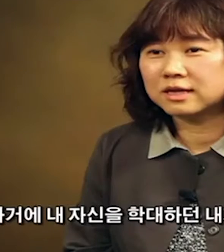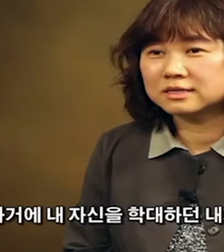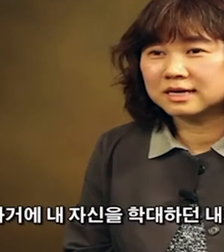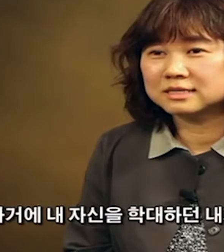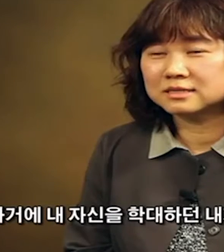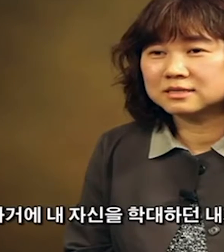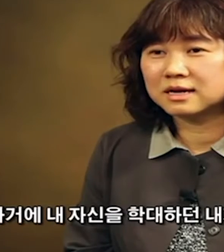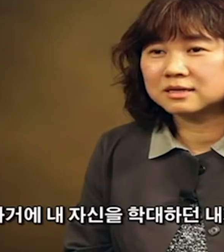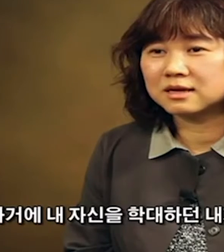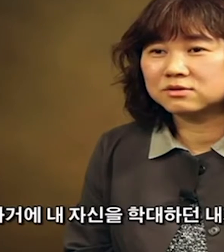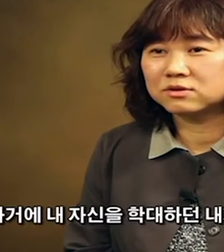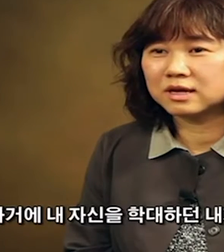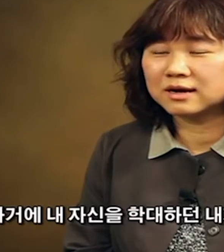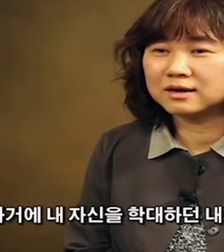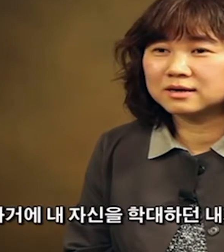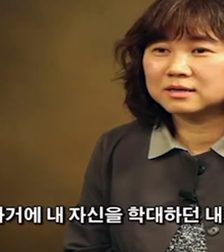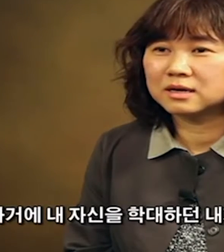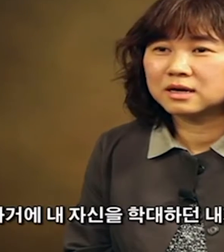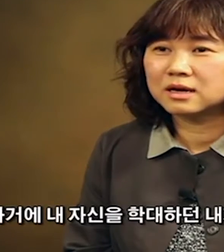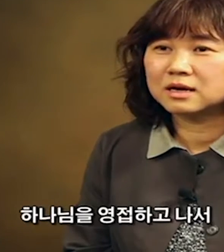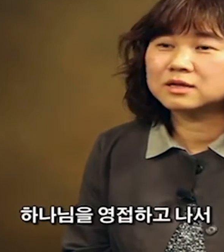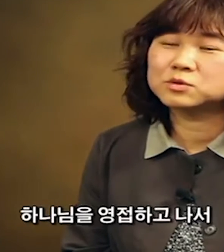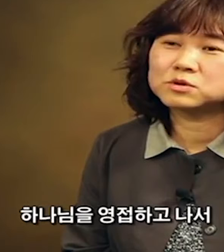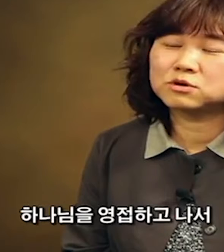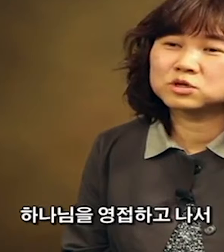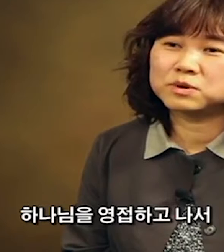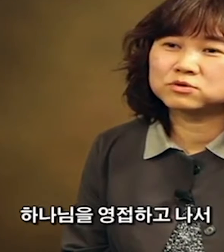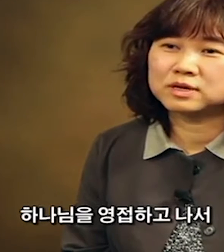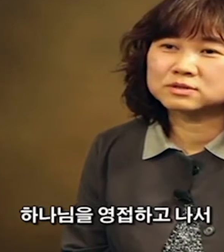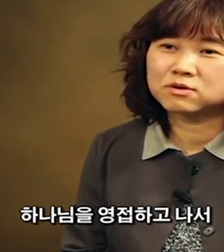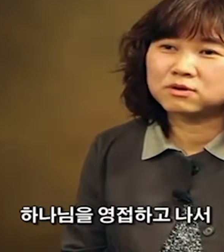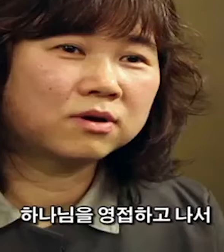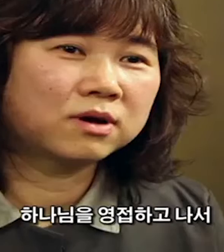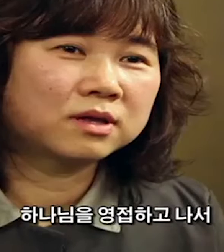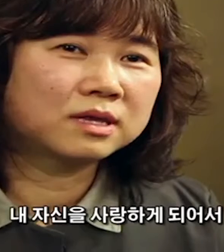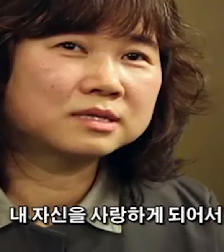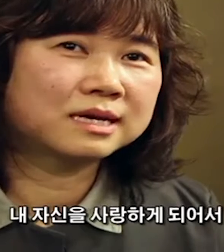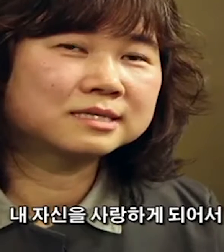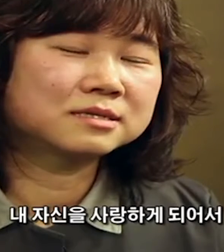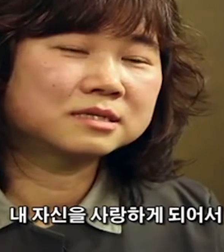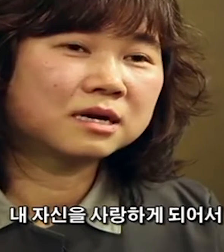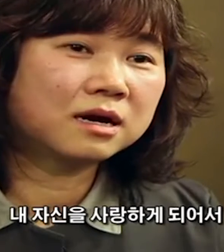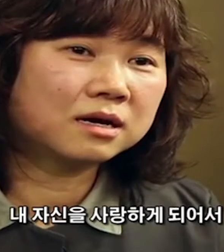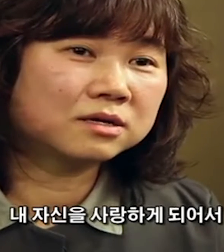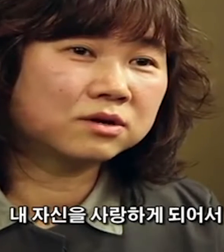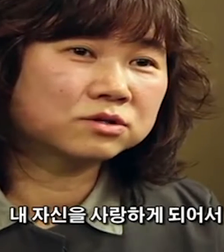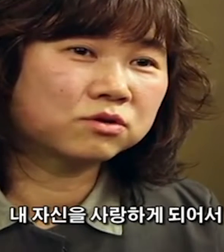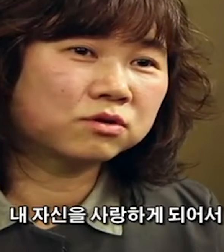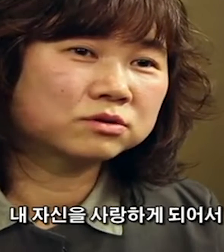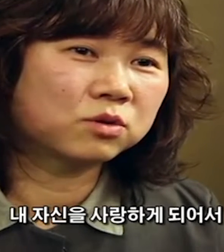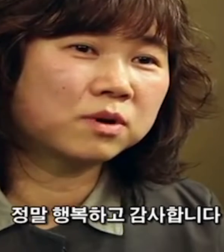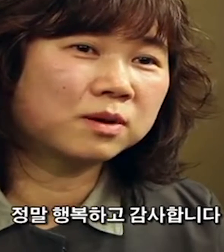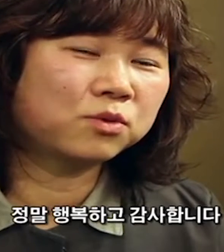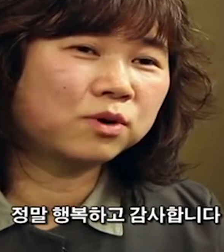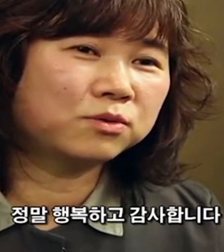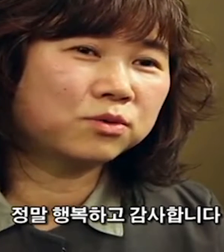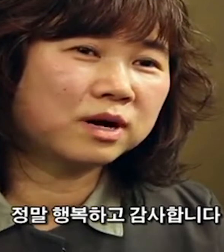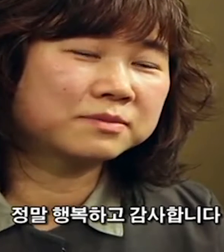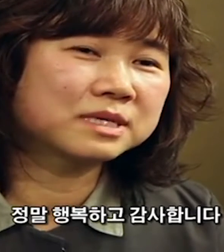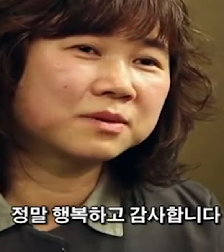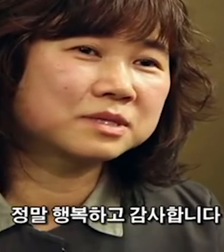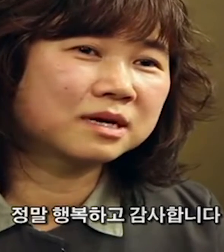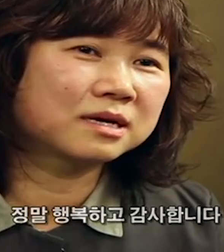과거에 내 자신을 학대하던 내가 하나님을 영접하고 나서 내 자신을 사랑하게 되어서 정말